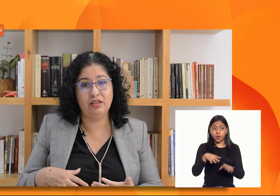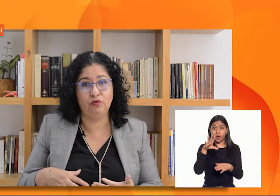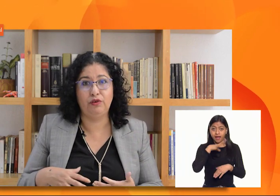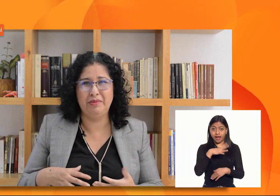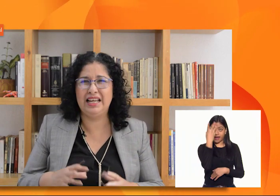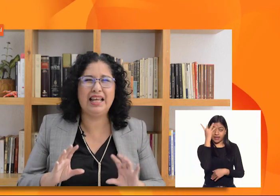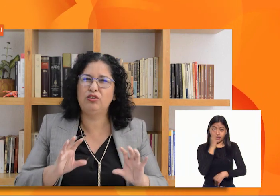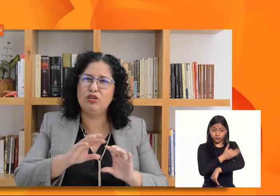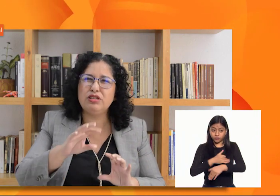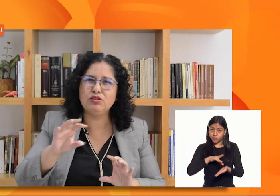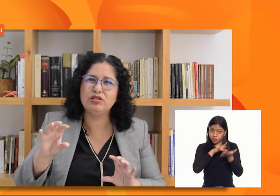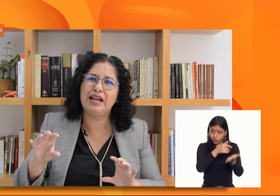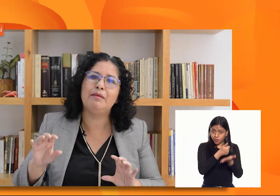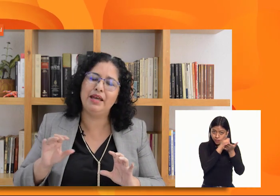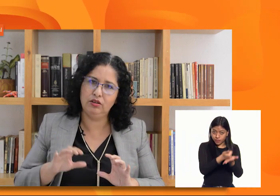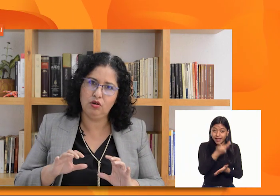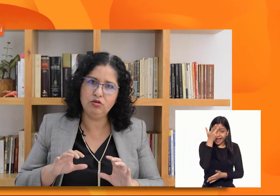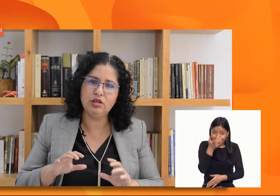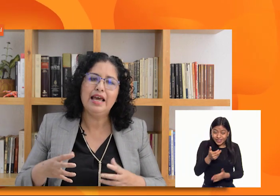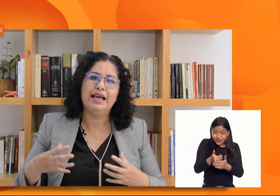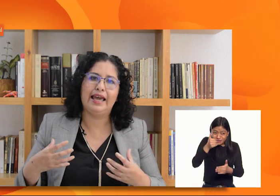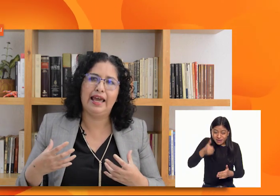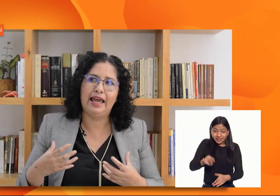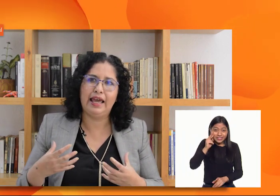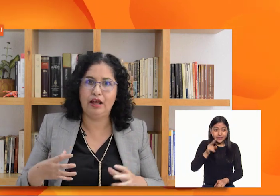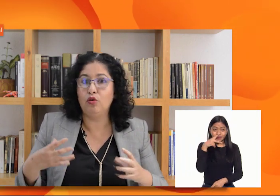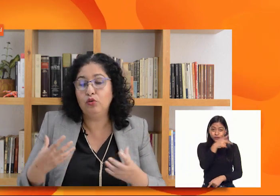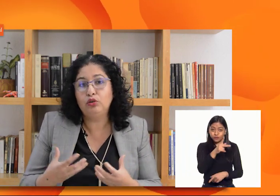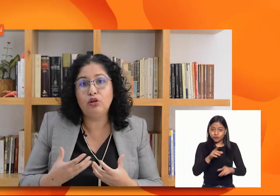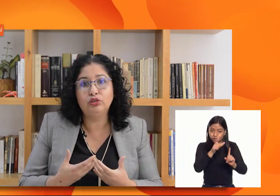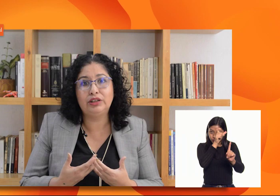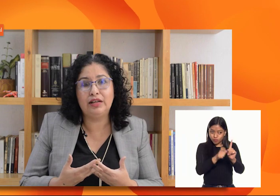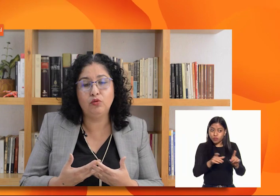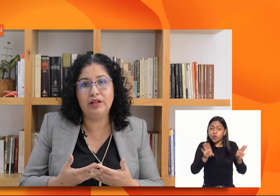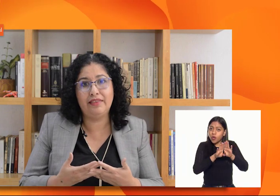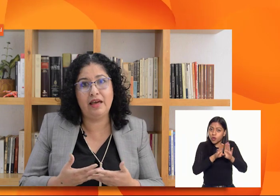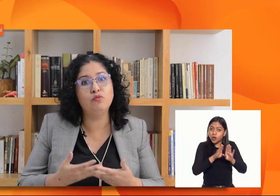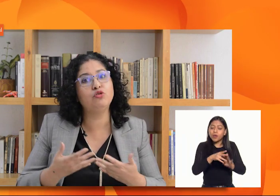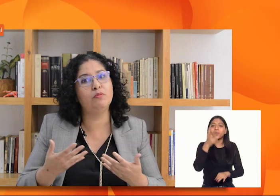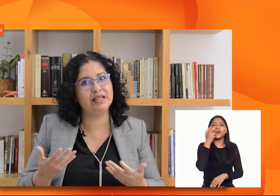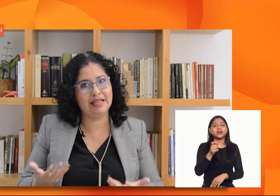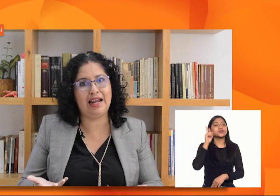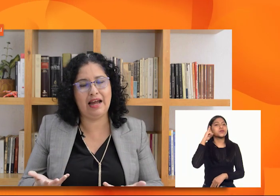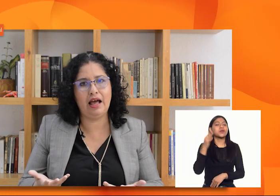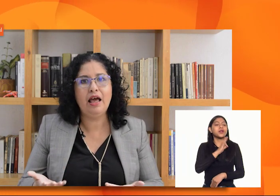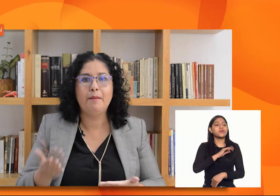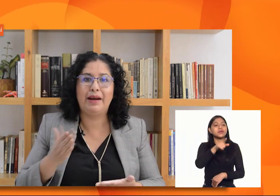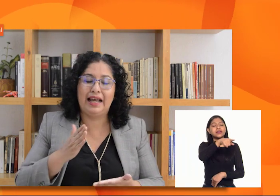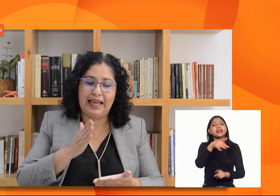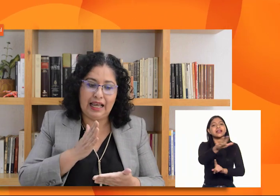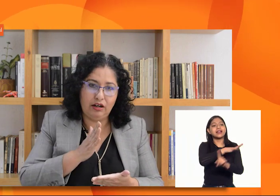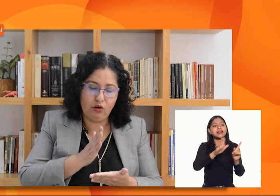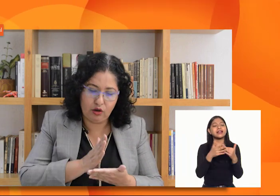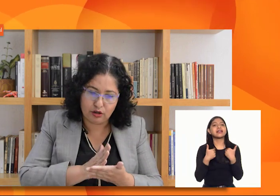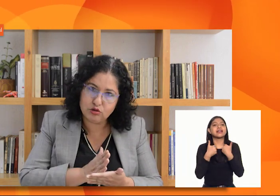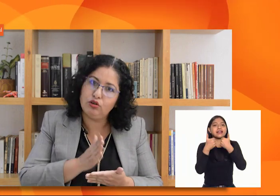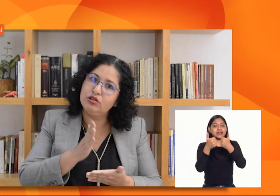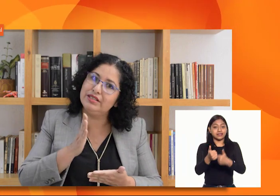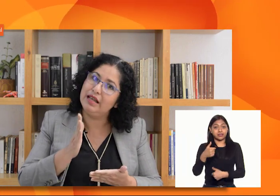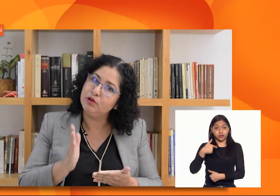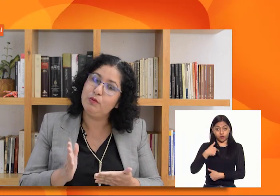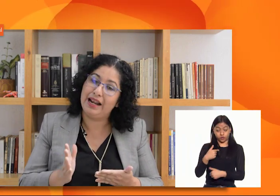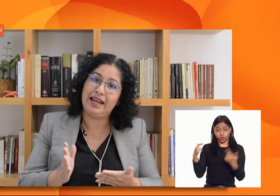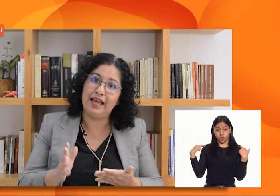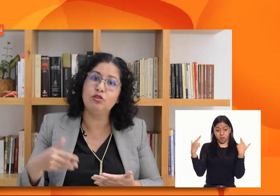de parte de su familia, todos estos elementos que en conjunto nos dan una idea mucho más clara para que lo que